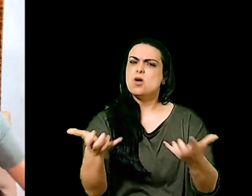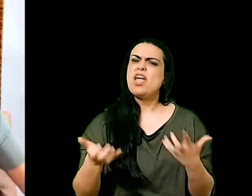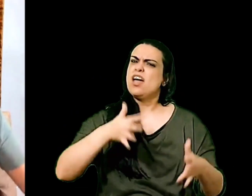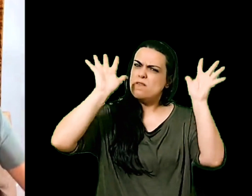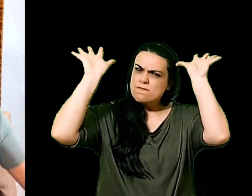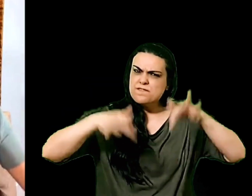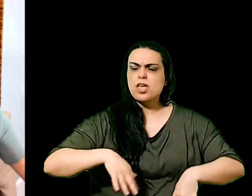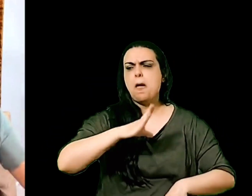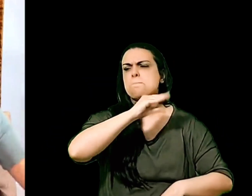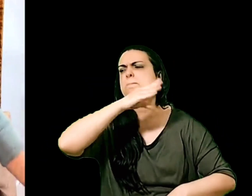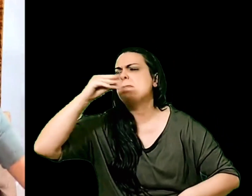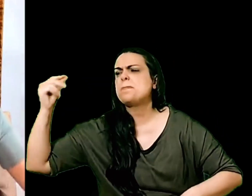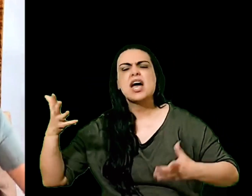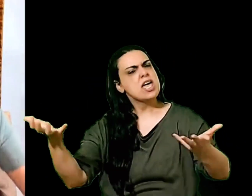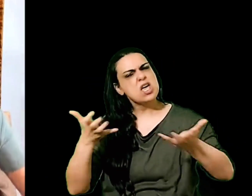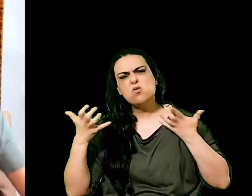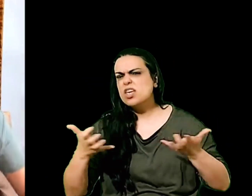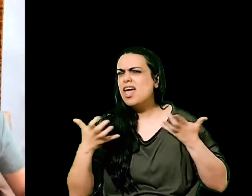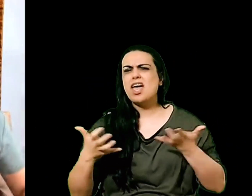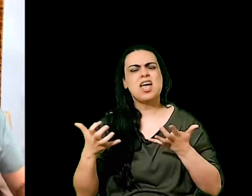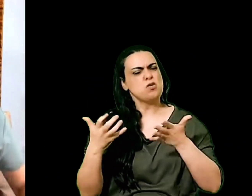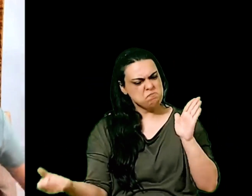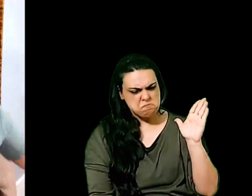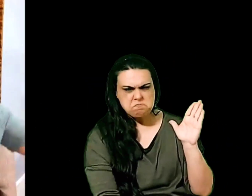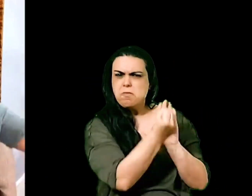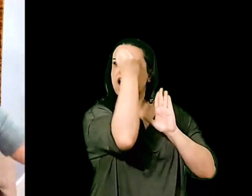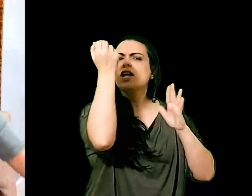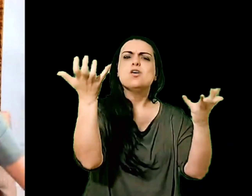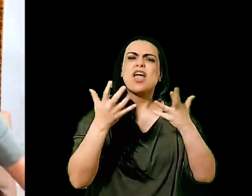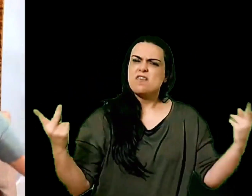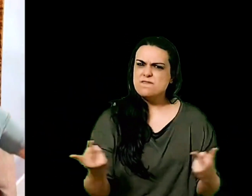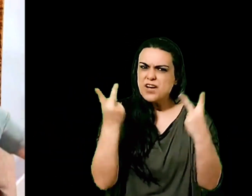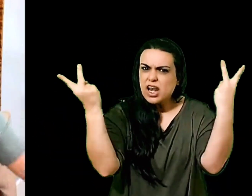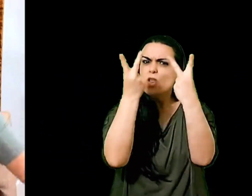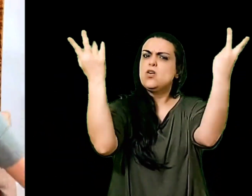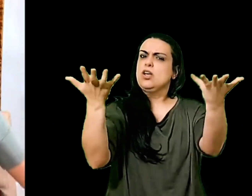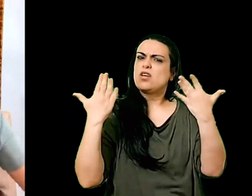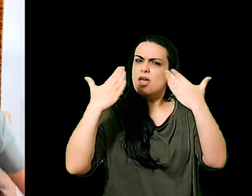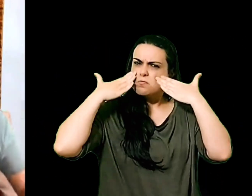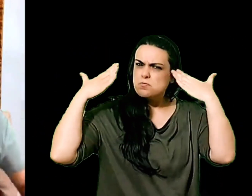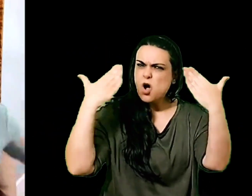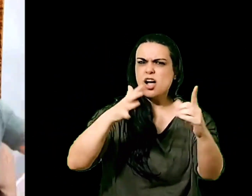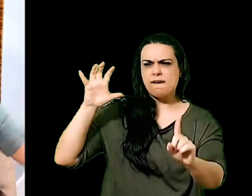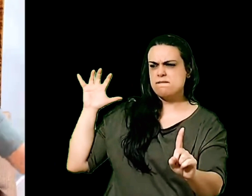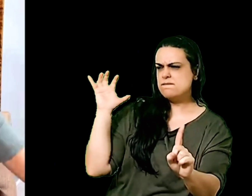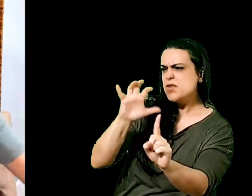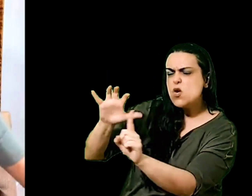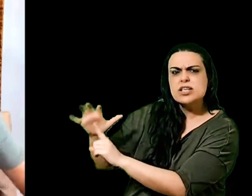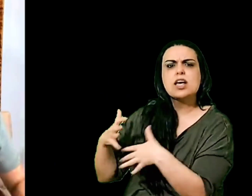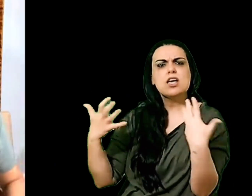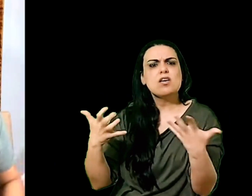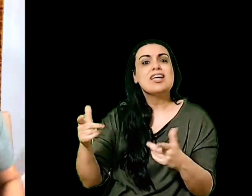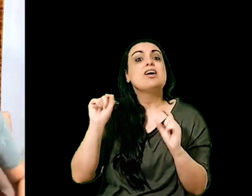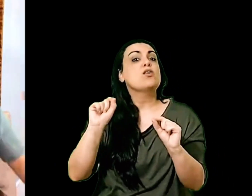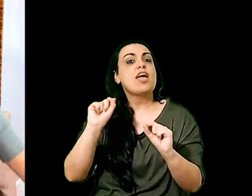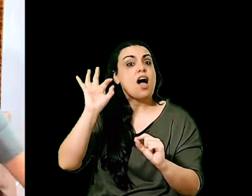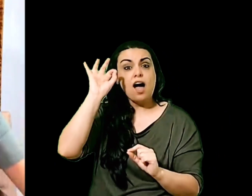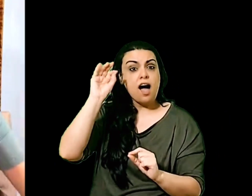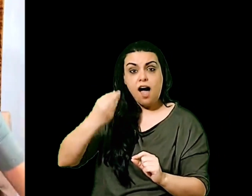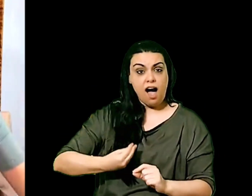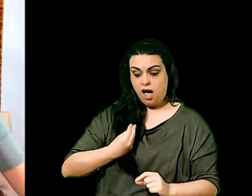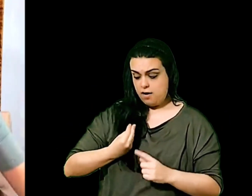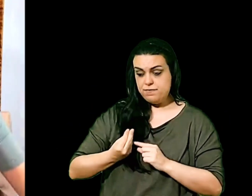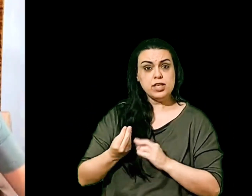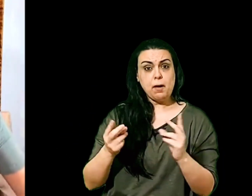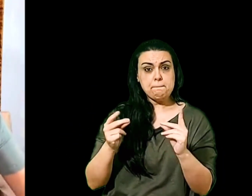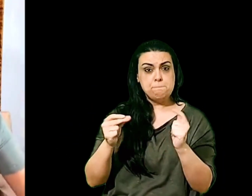quer ser um realizador dos seus sonhos, uma pessoa que quer deixar um legado, que quer agregar valor, que quer ser relevante naquilo que ela faz, que